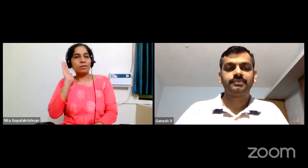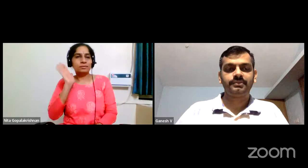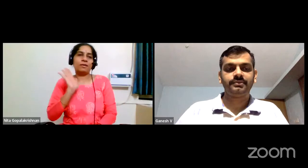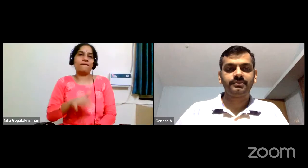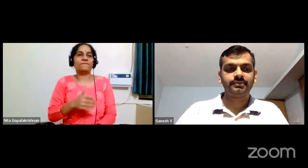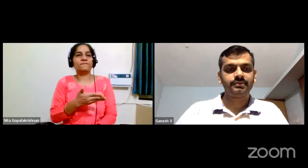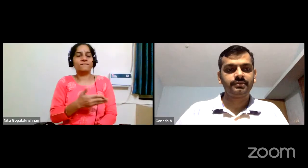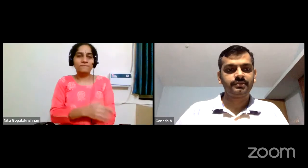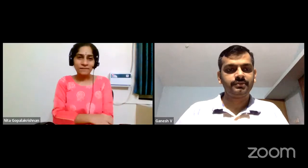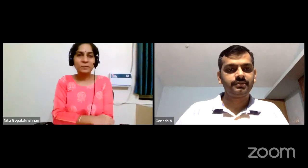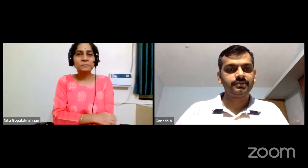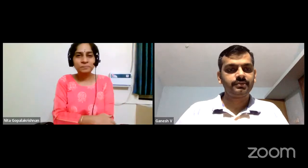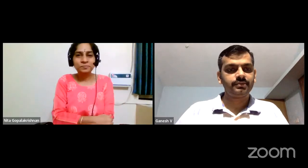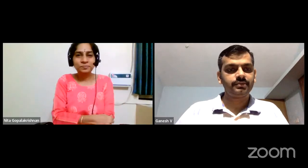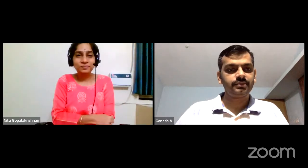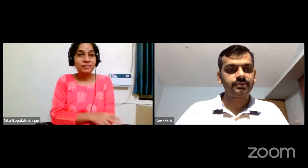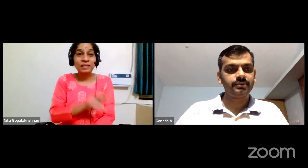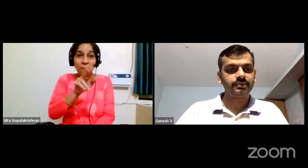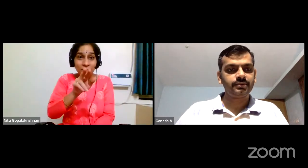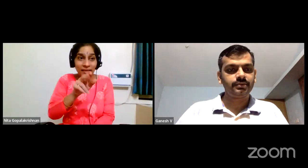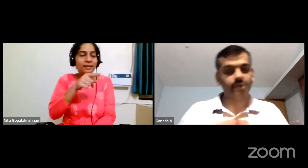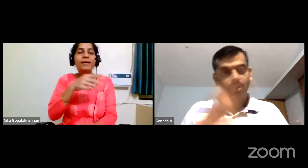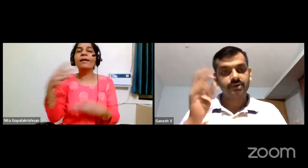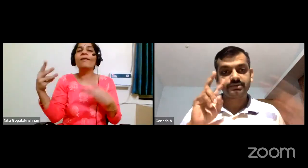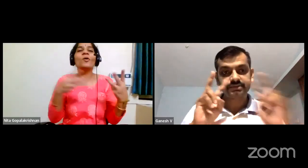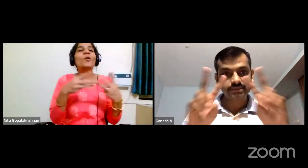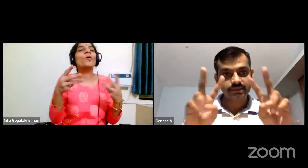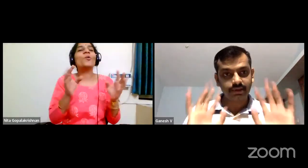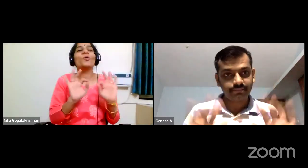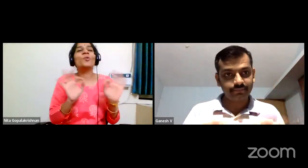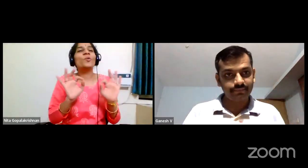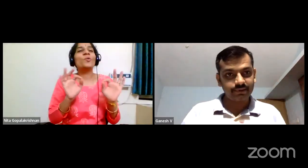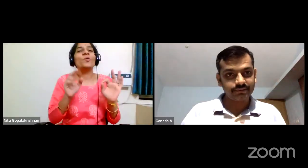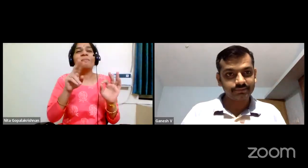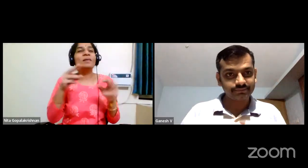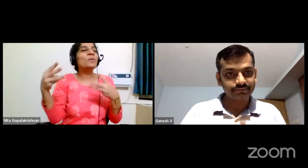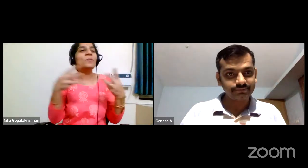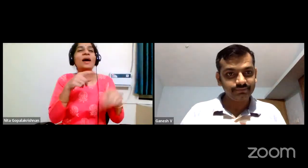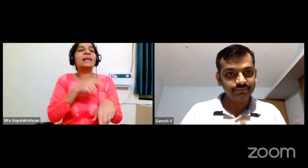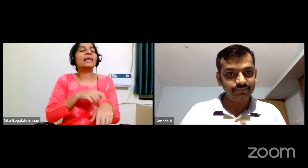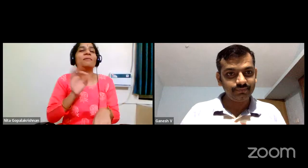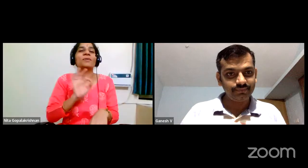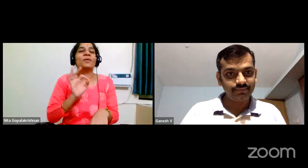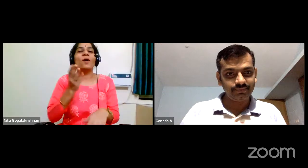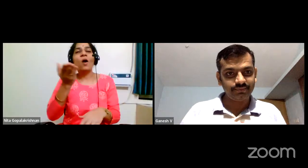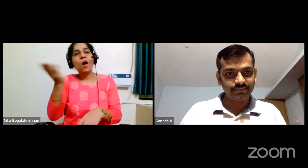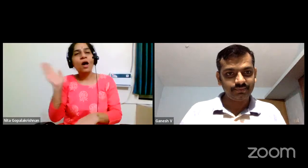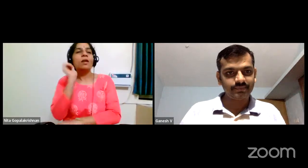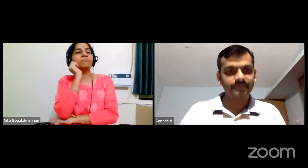तो वहां किसी प्रकार का कोई युद्ध नहीं चल रहा था, आराम से सब तसल्ली से थे।